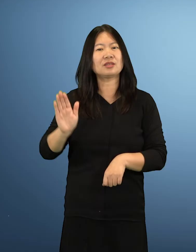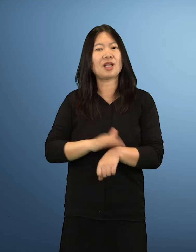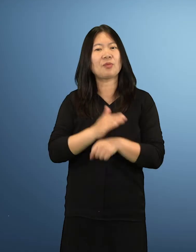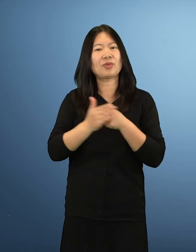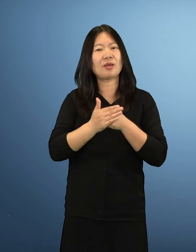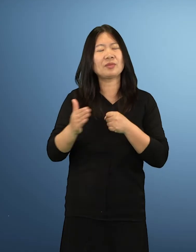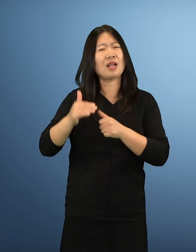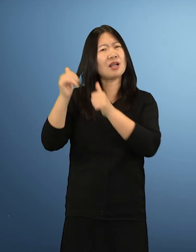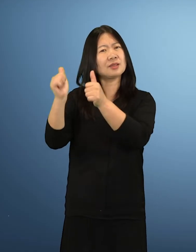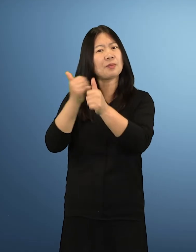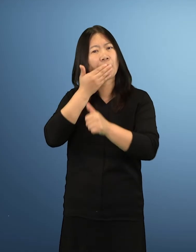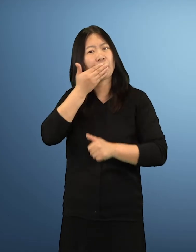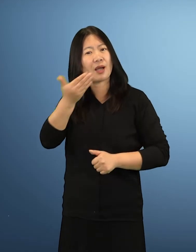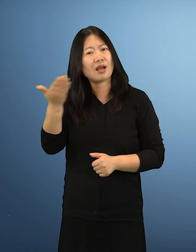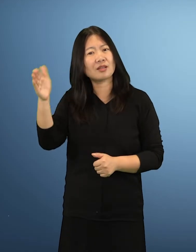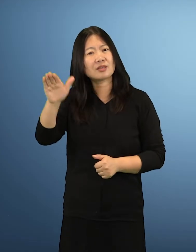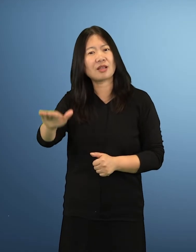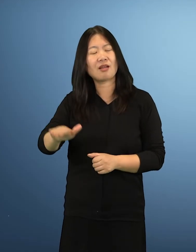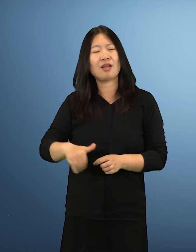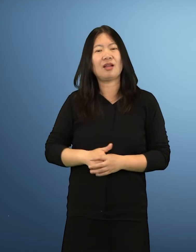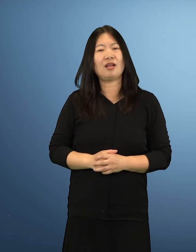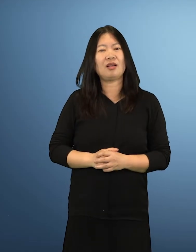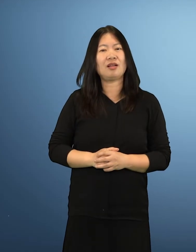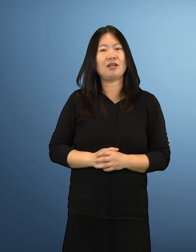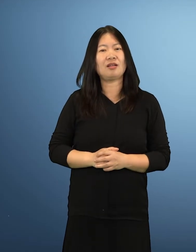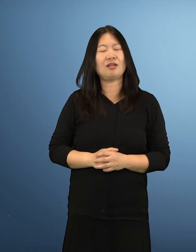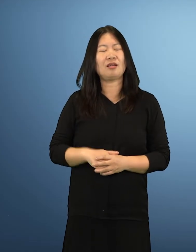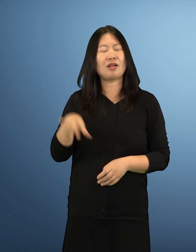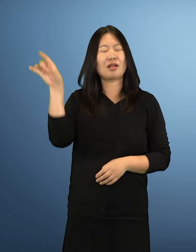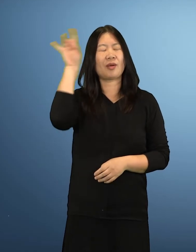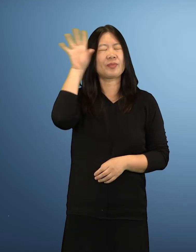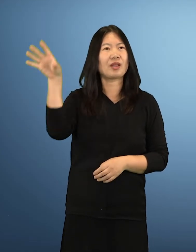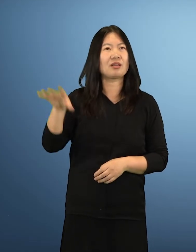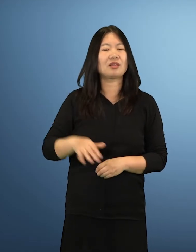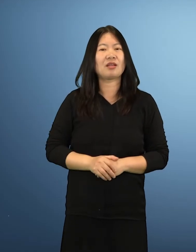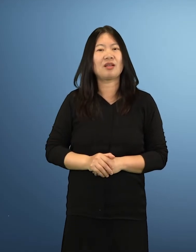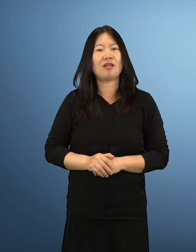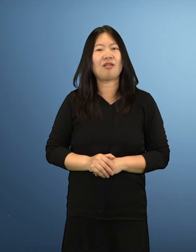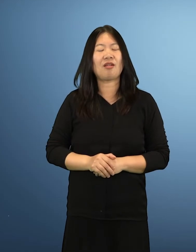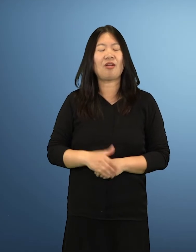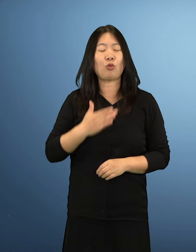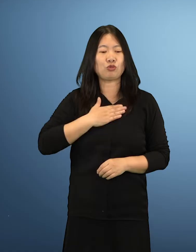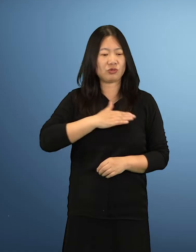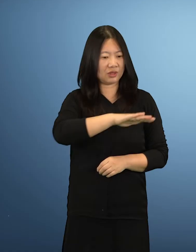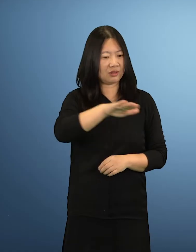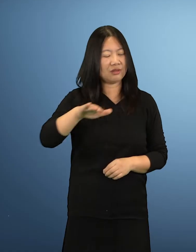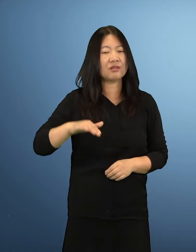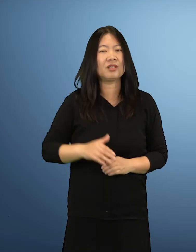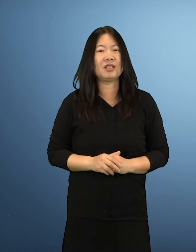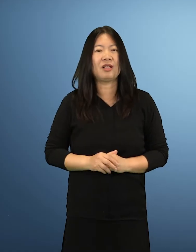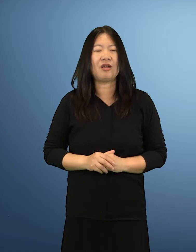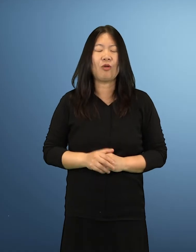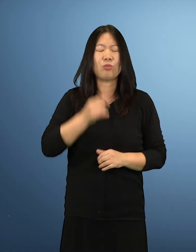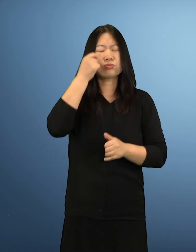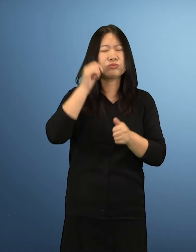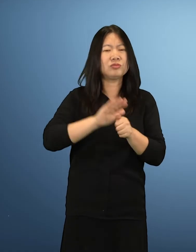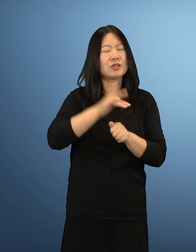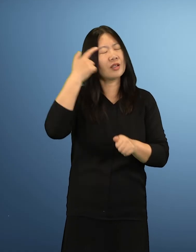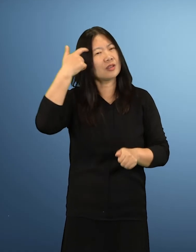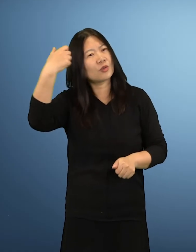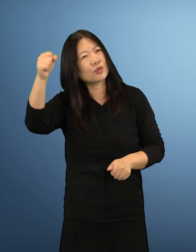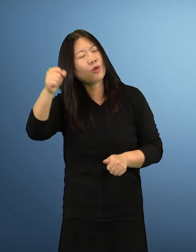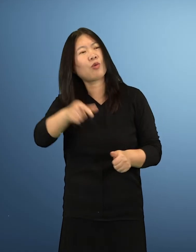잘못해서 심판하실 수 있는데 아니, 뜬금없이 맥락도 없이 갑자기 우리를 불쌍히